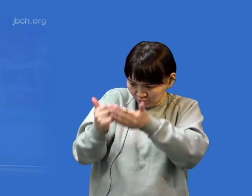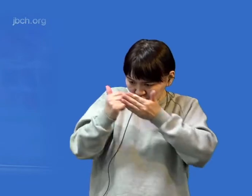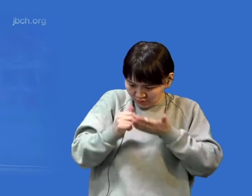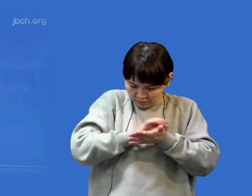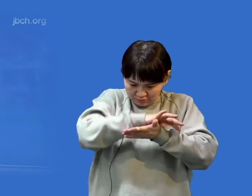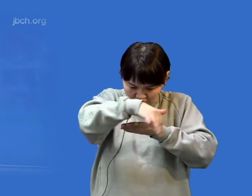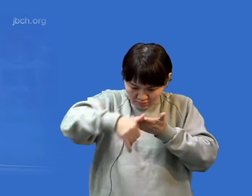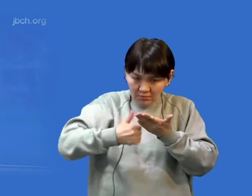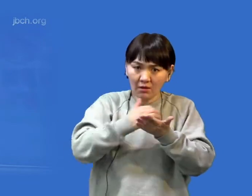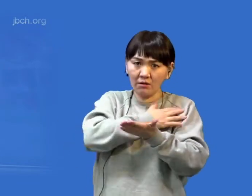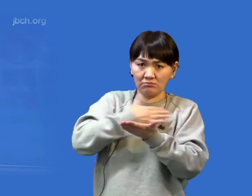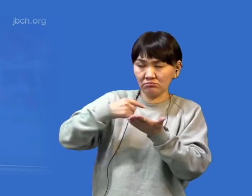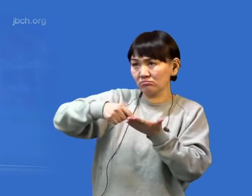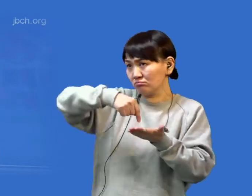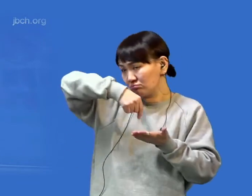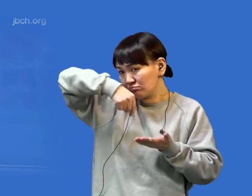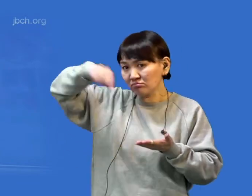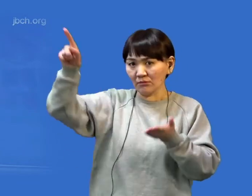юм.